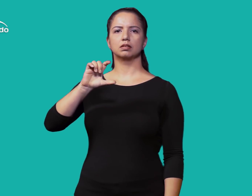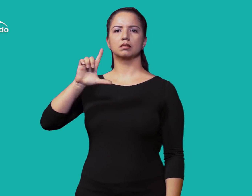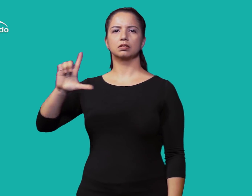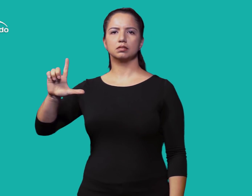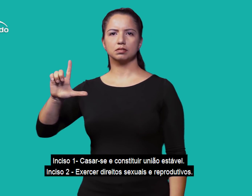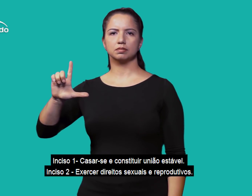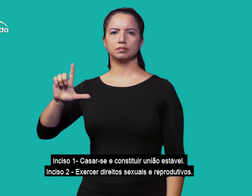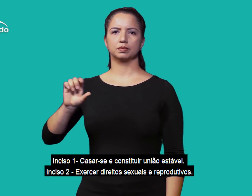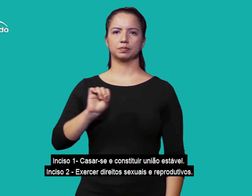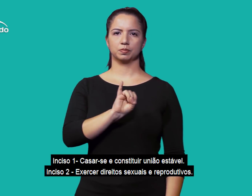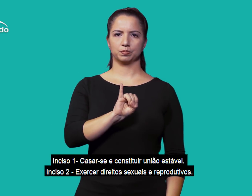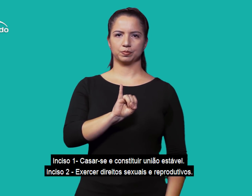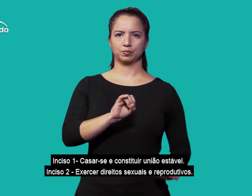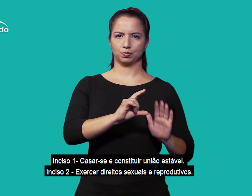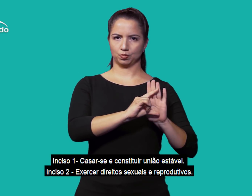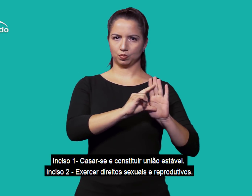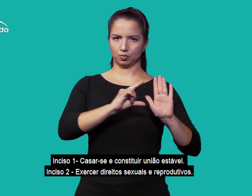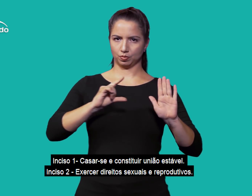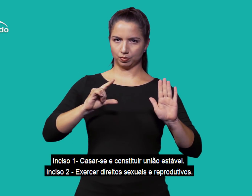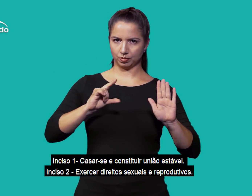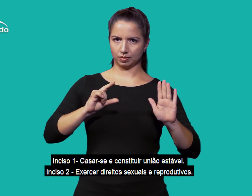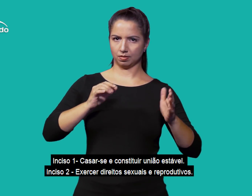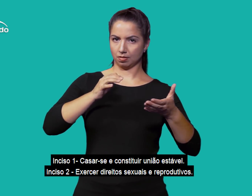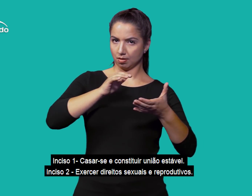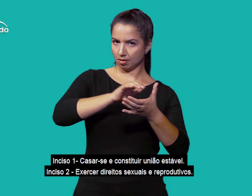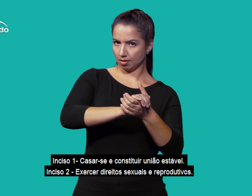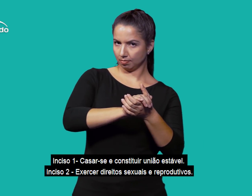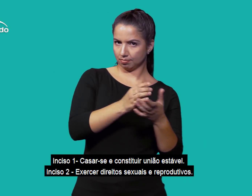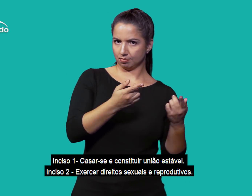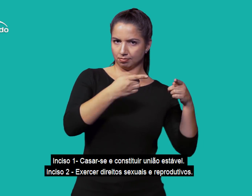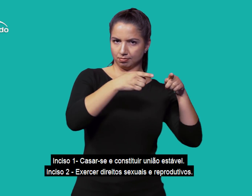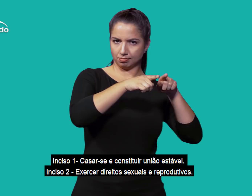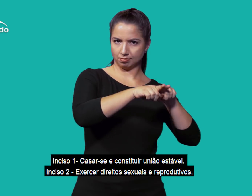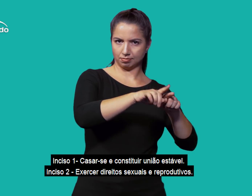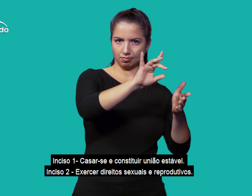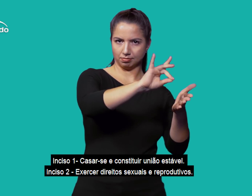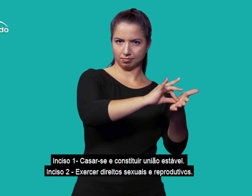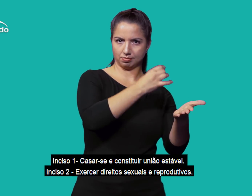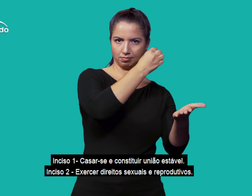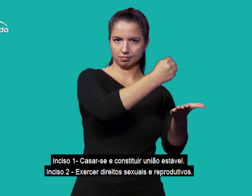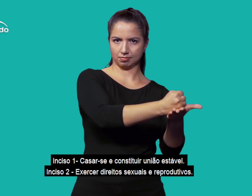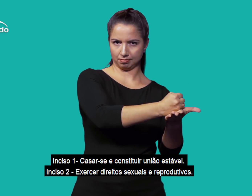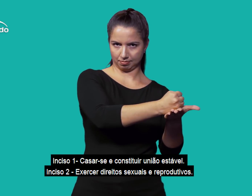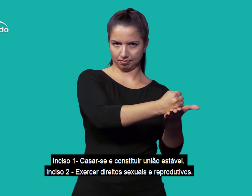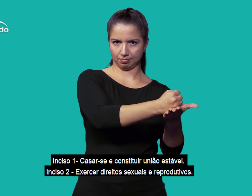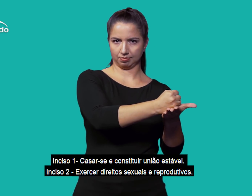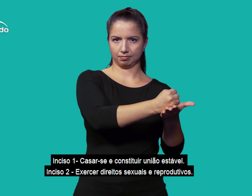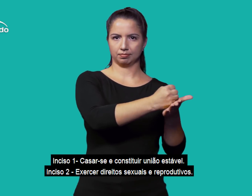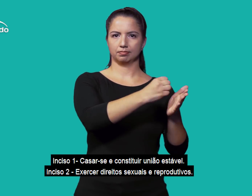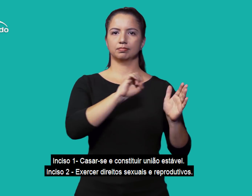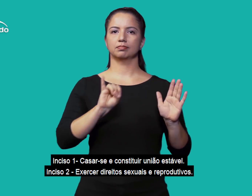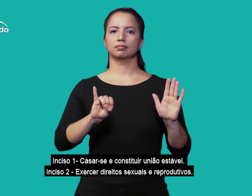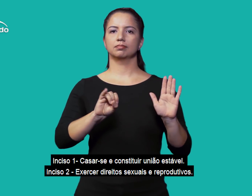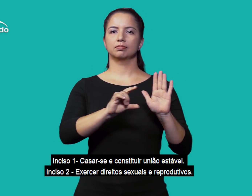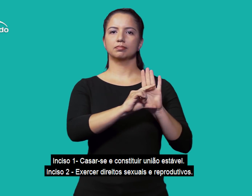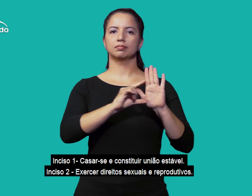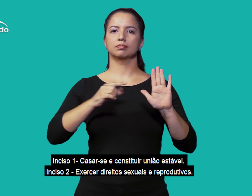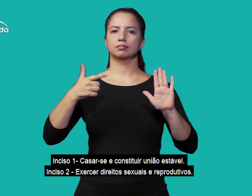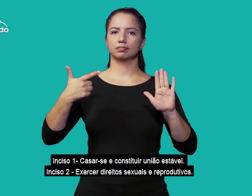inciso 1 casar se e constituir união estável inciso 2 exercer direitos